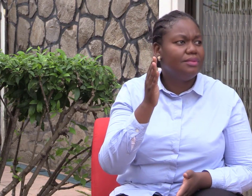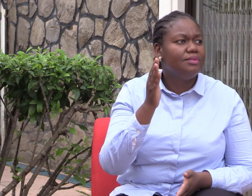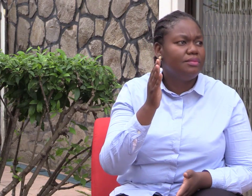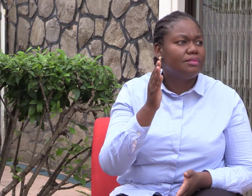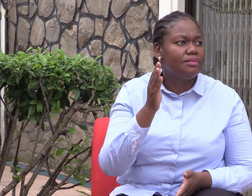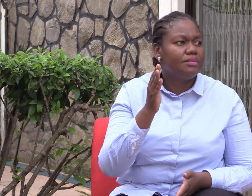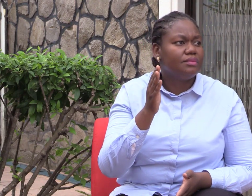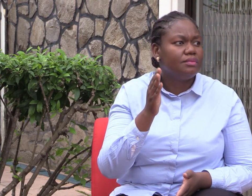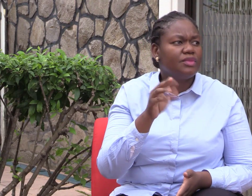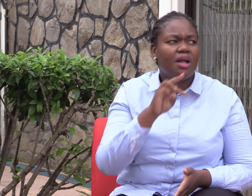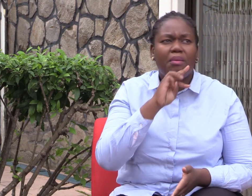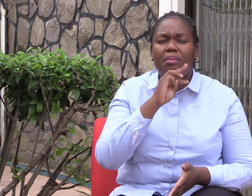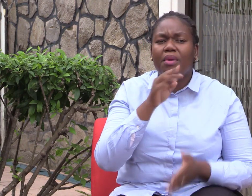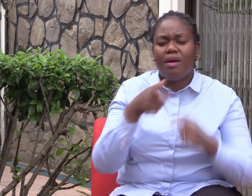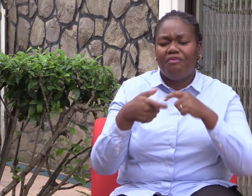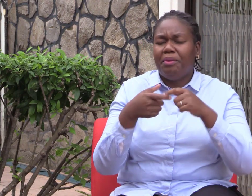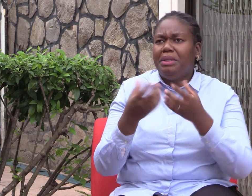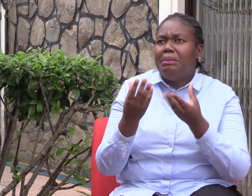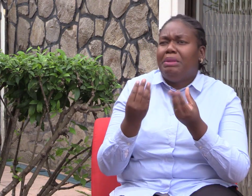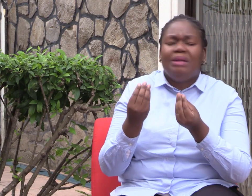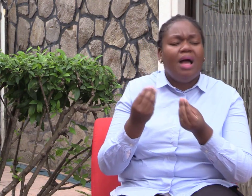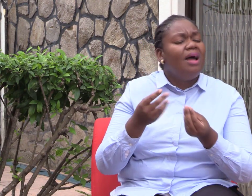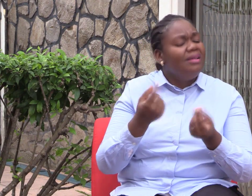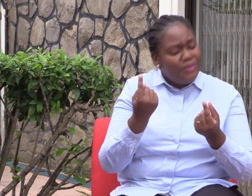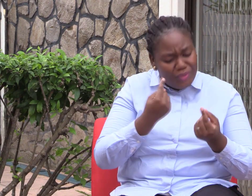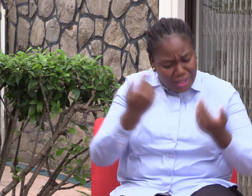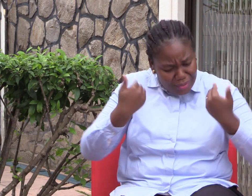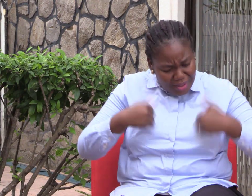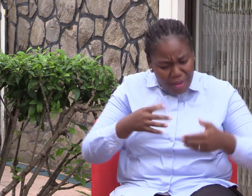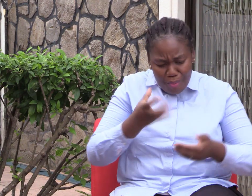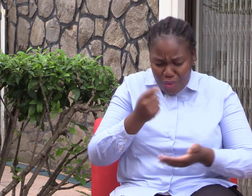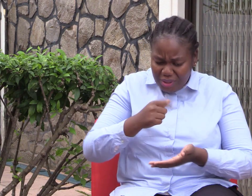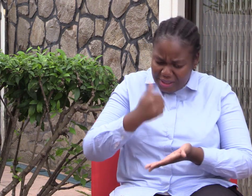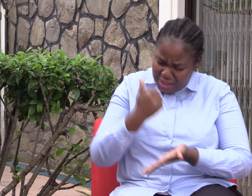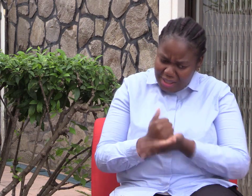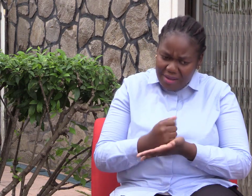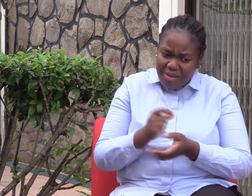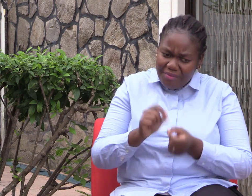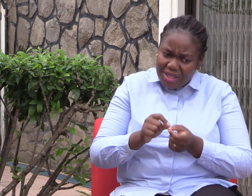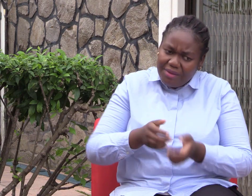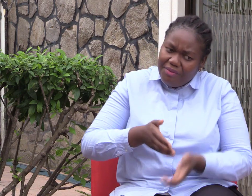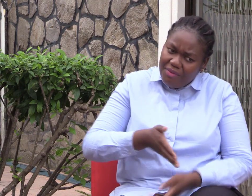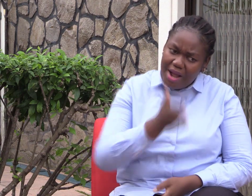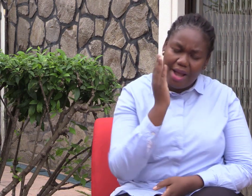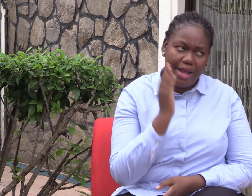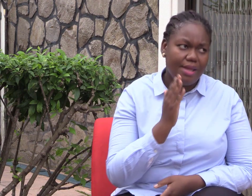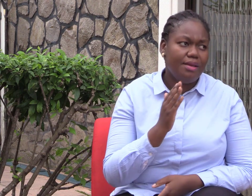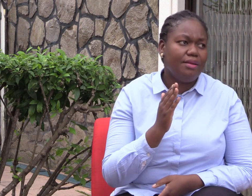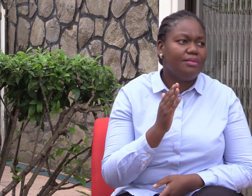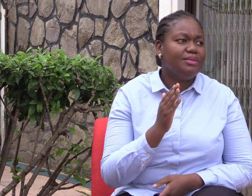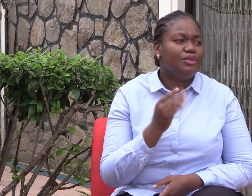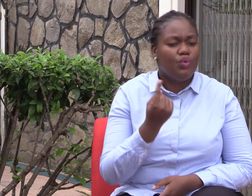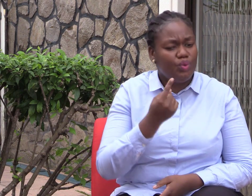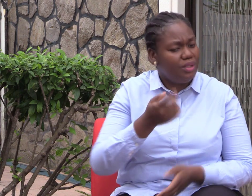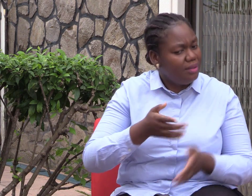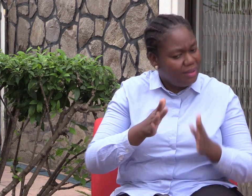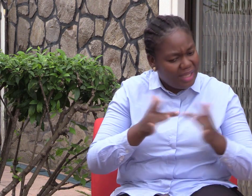Não devemos ficar muito fechados. Não devemos ter medo de tomar algumas